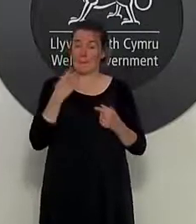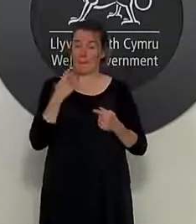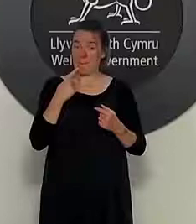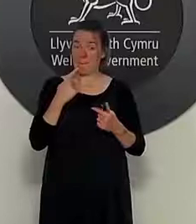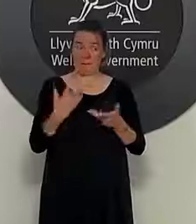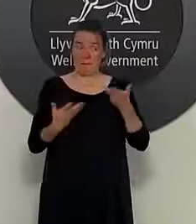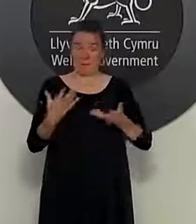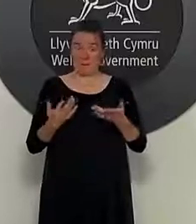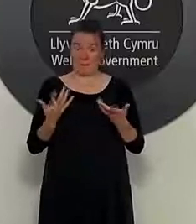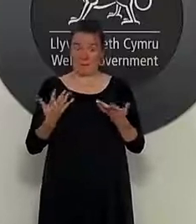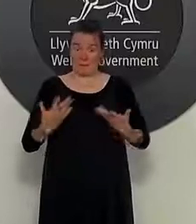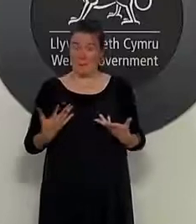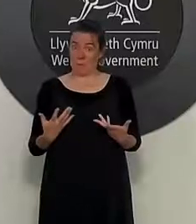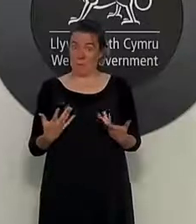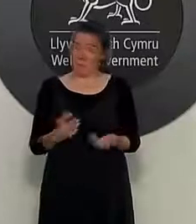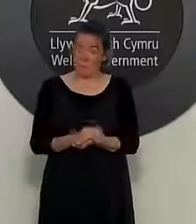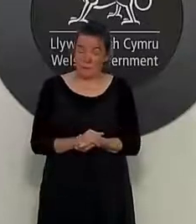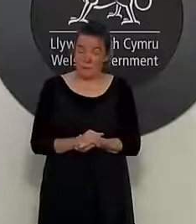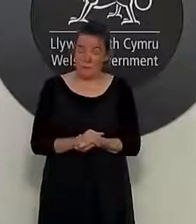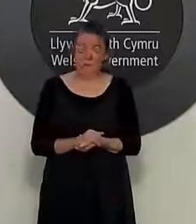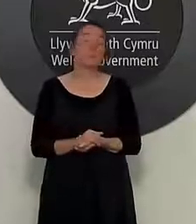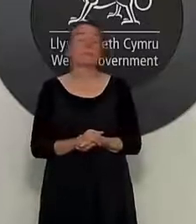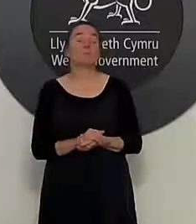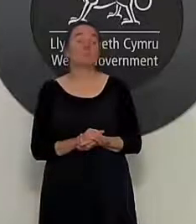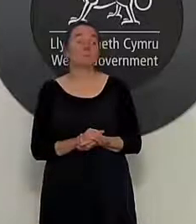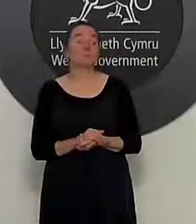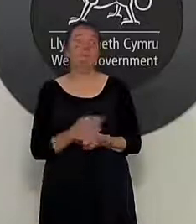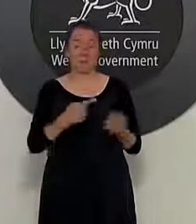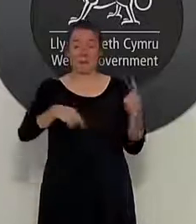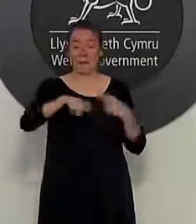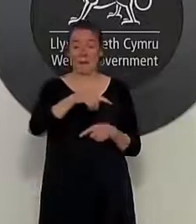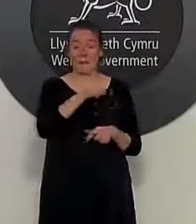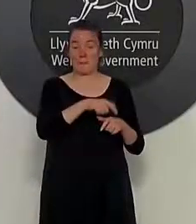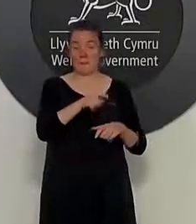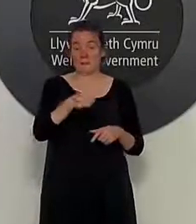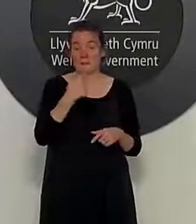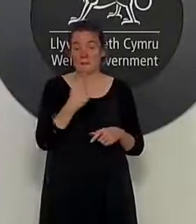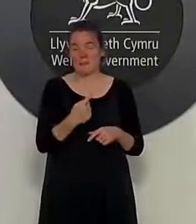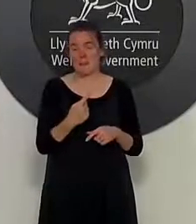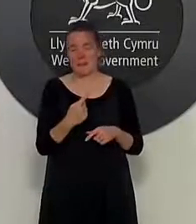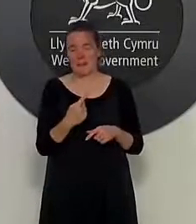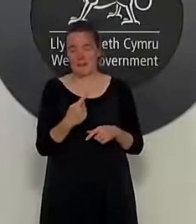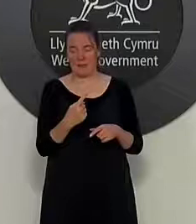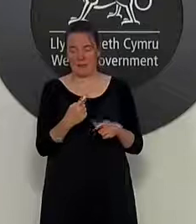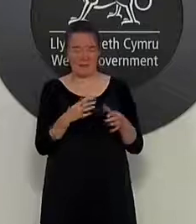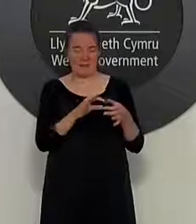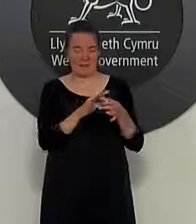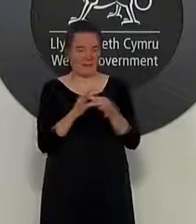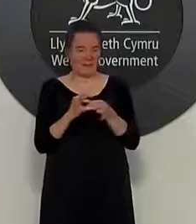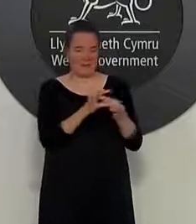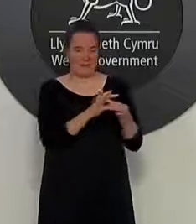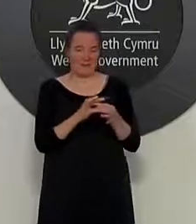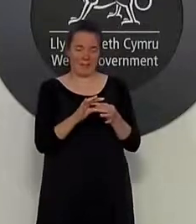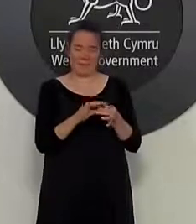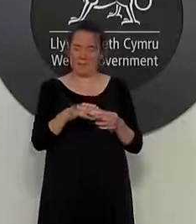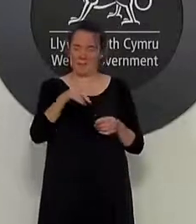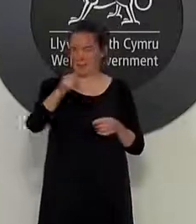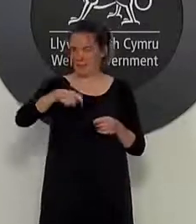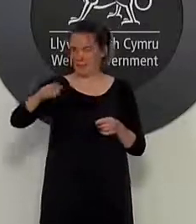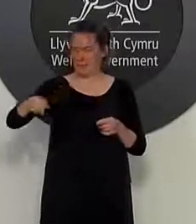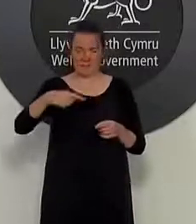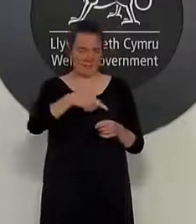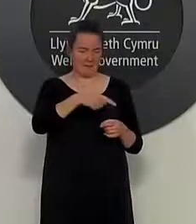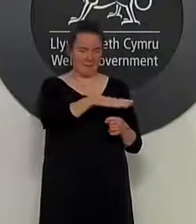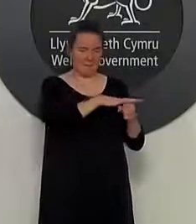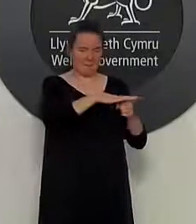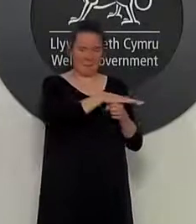a hyn o bryd. A pa mae bobl yn ddweud, ni'n mynd i torri y perthynas rhwng bobl sy'n sefyll a bobl sy'n pleidleisio,